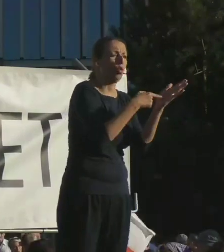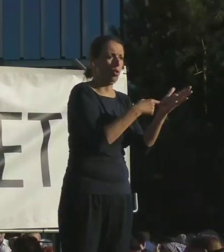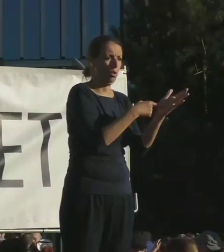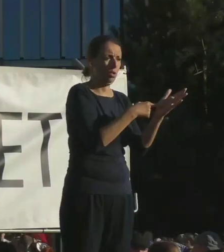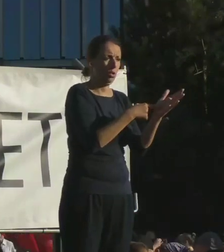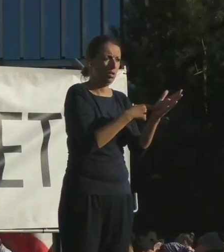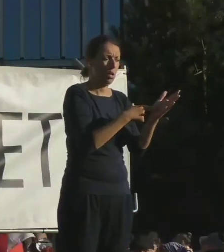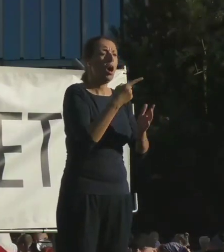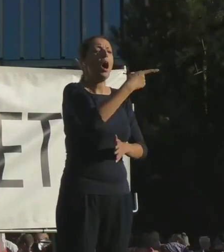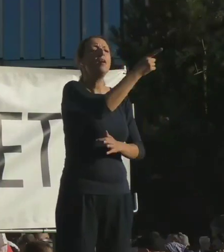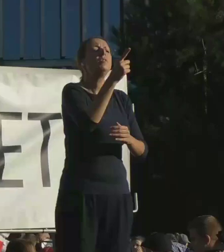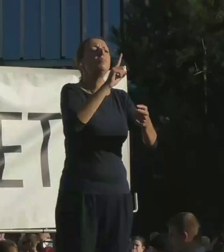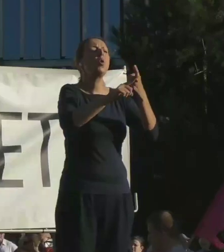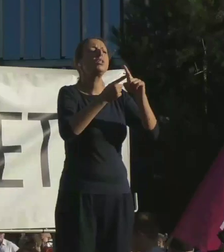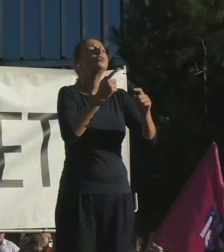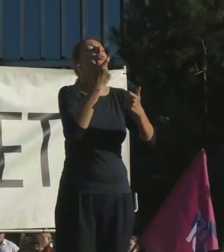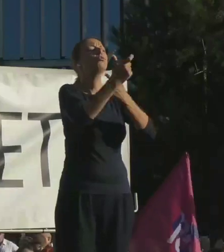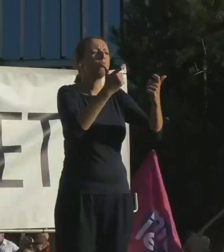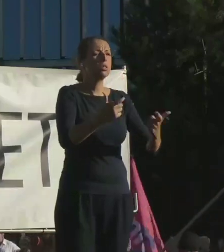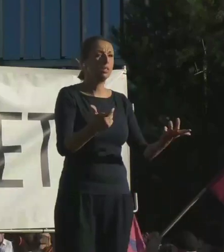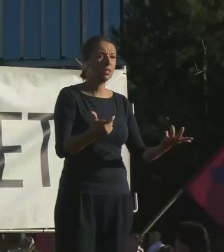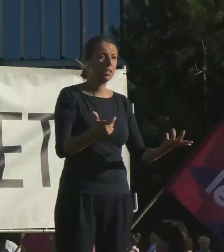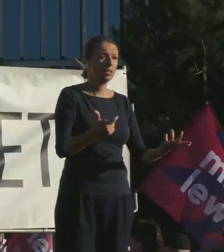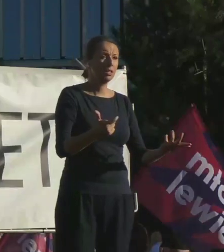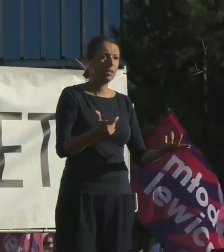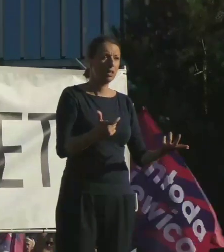politycy jak zwykle zawsze zawiedliście.